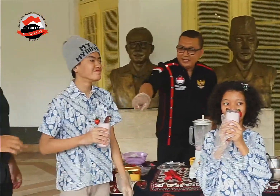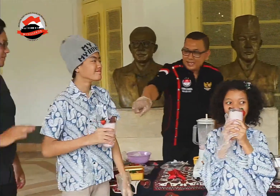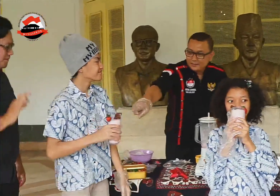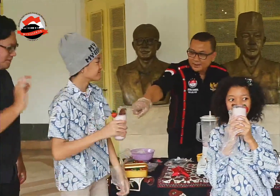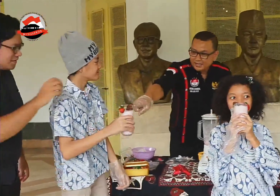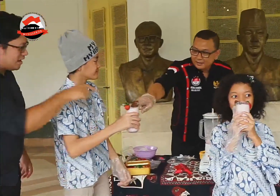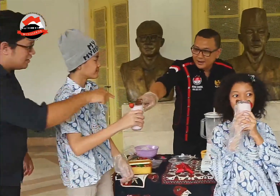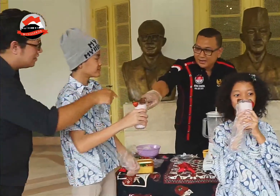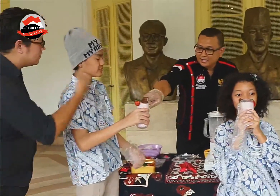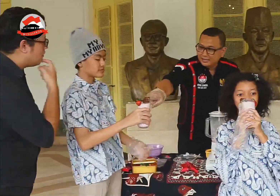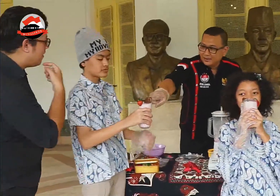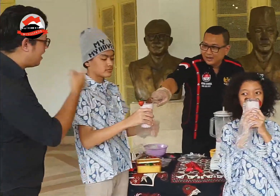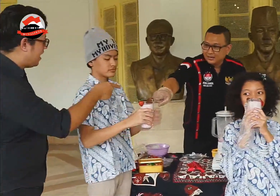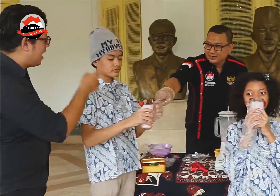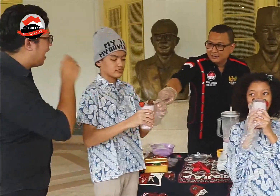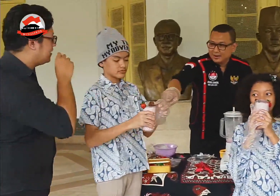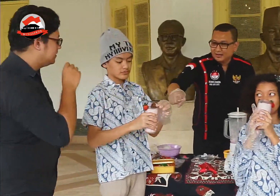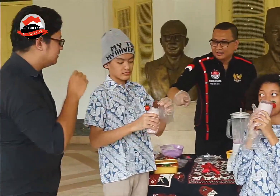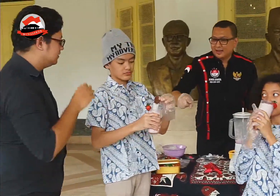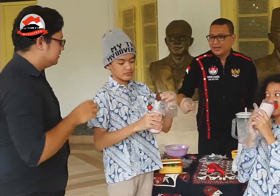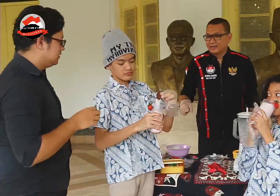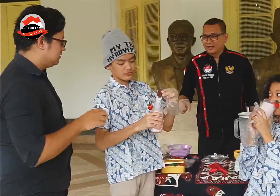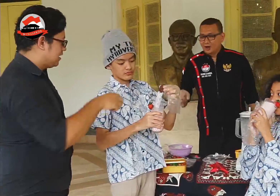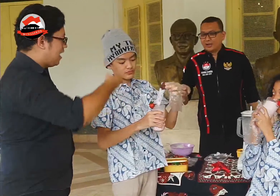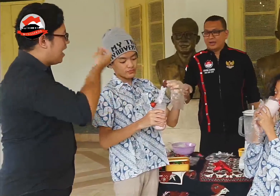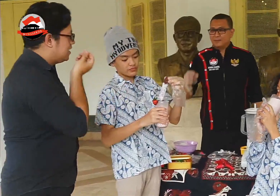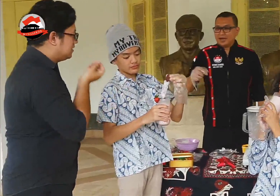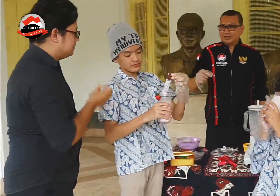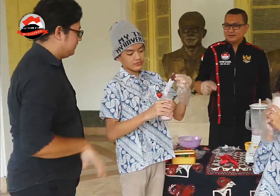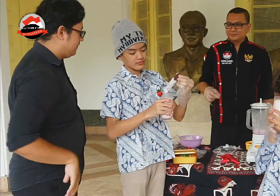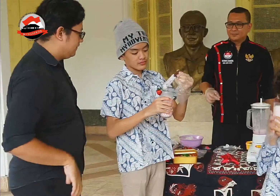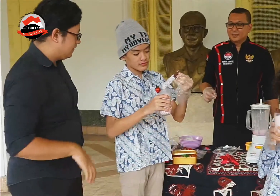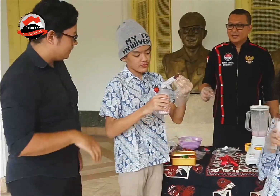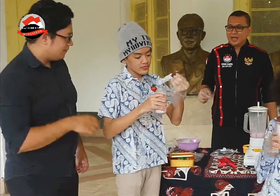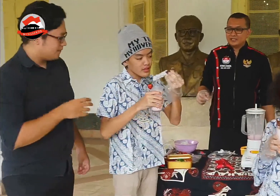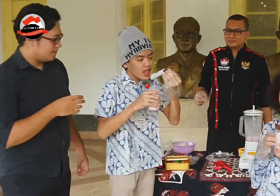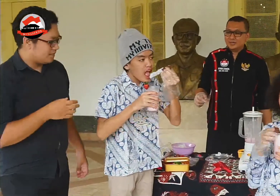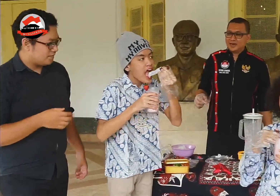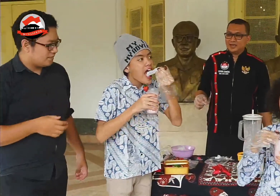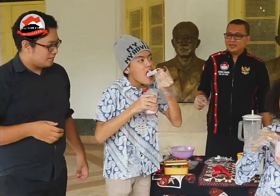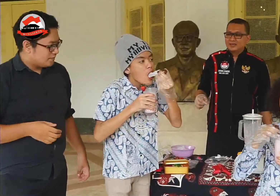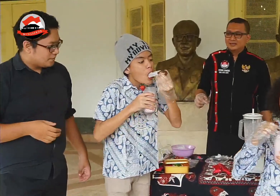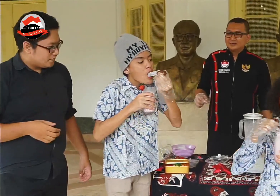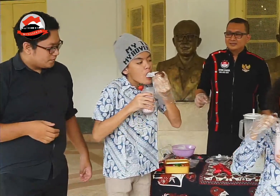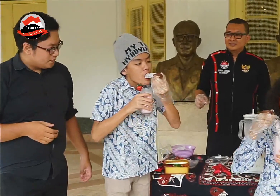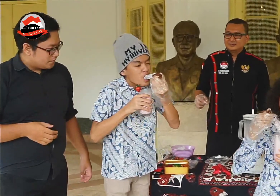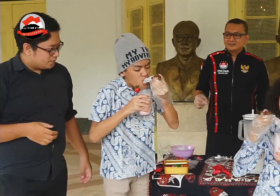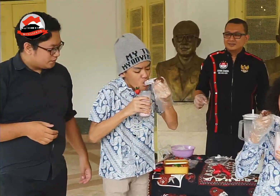pakai ininya, pakai ini dimakan, ini dimakan, ini dimakan. Pake, nah, oke, okay, makan. Kita lihat. Jadi asamnya hilang.